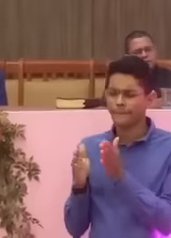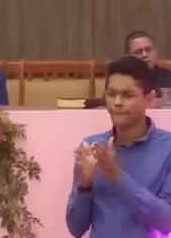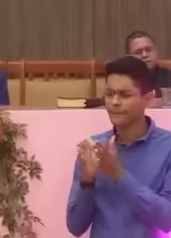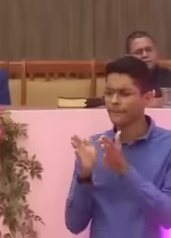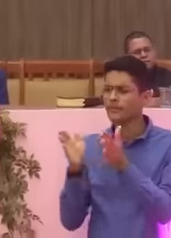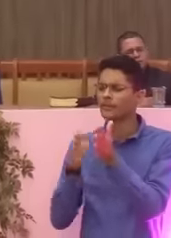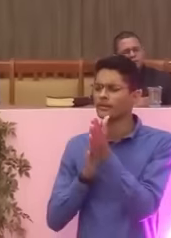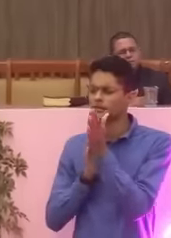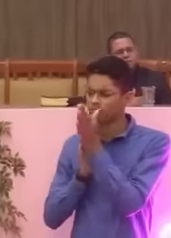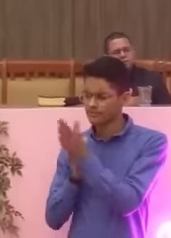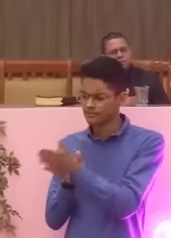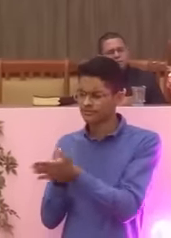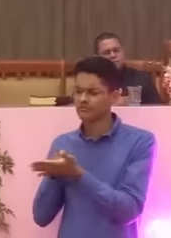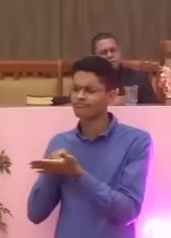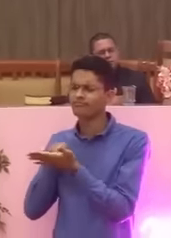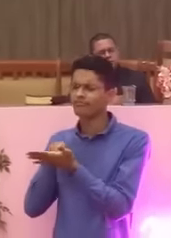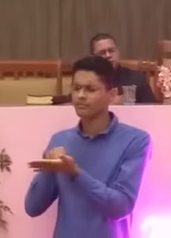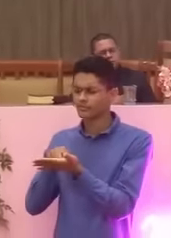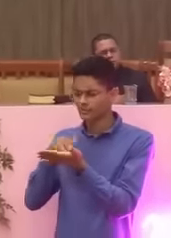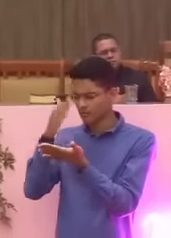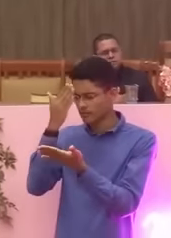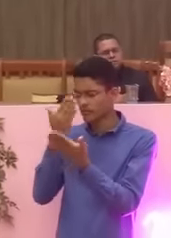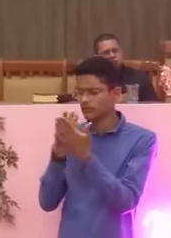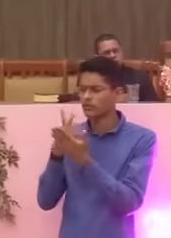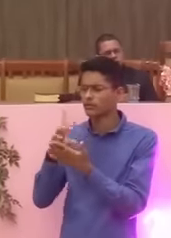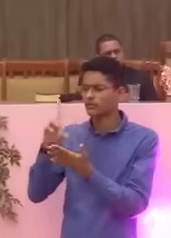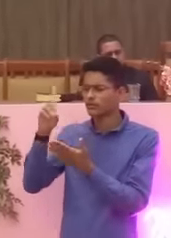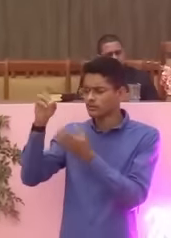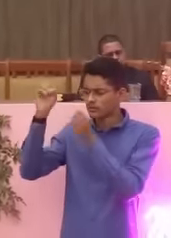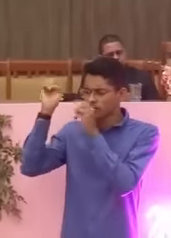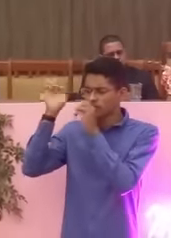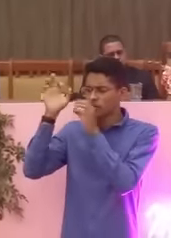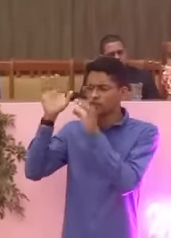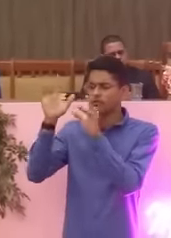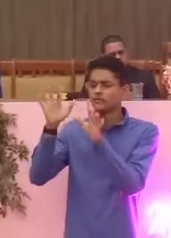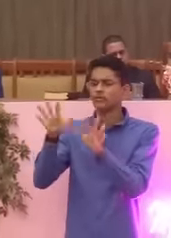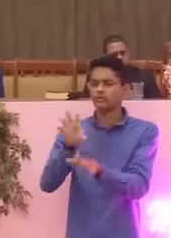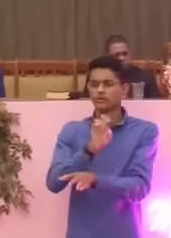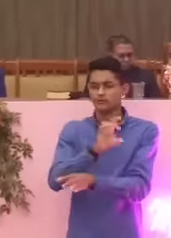um dos teus filhos e concede a vitória em nome de Jesus